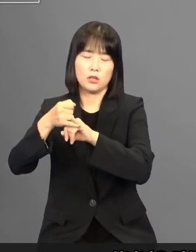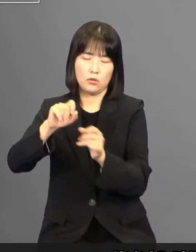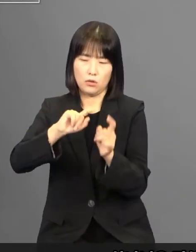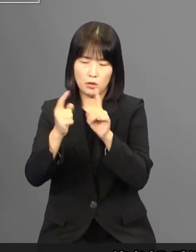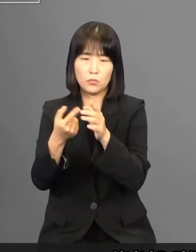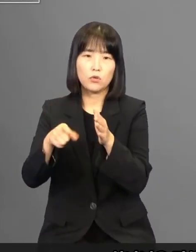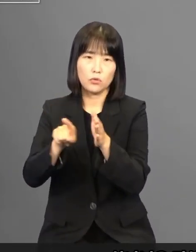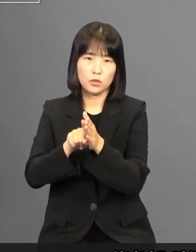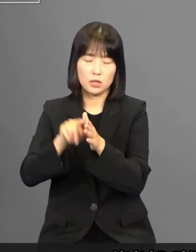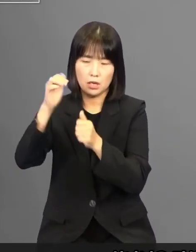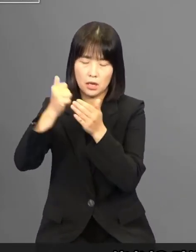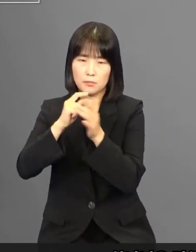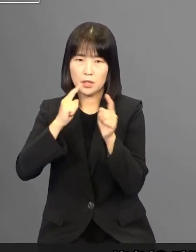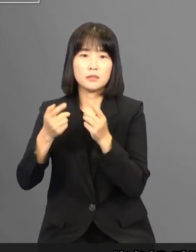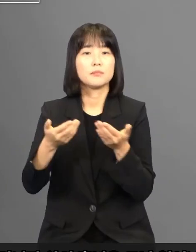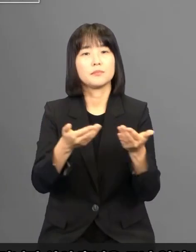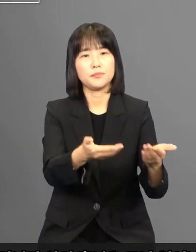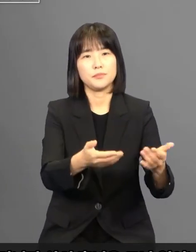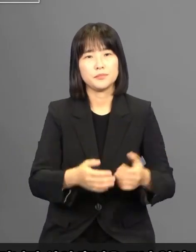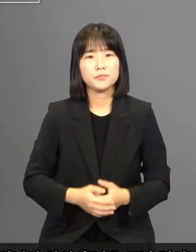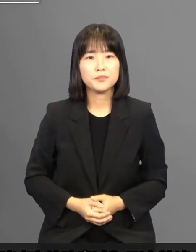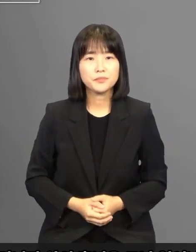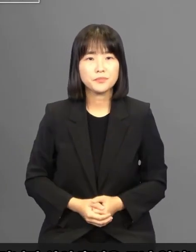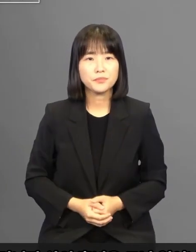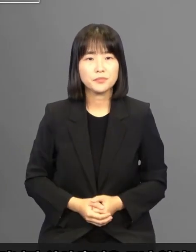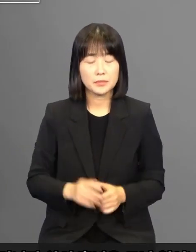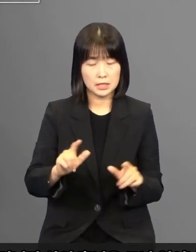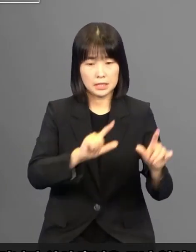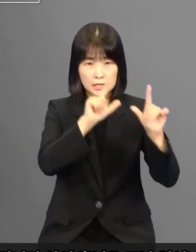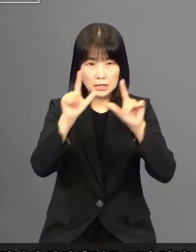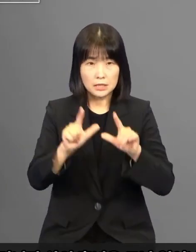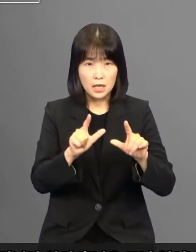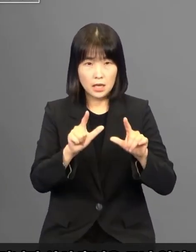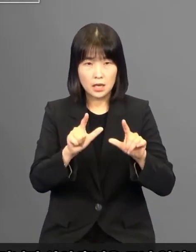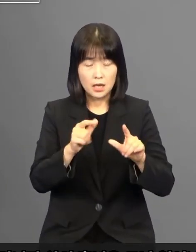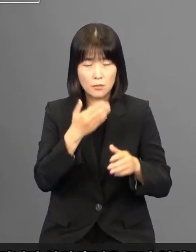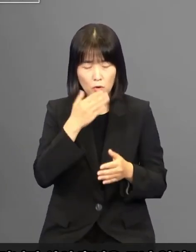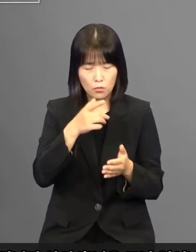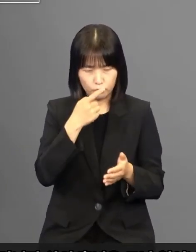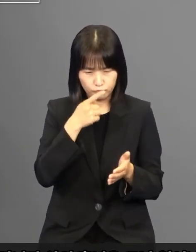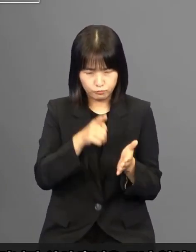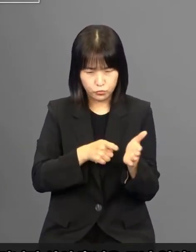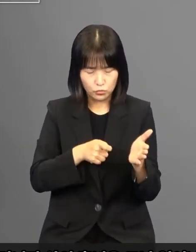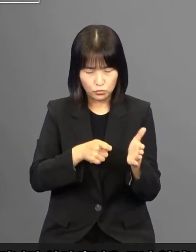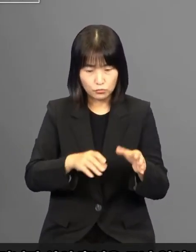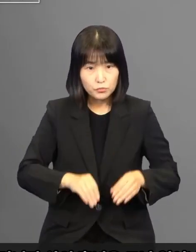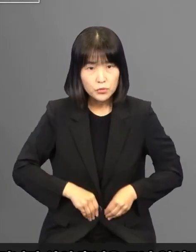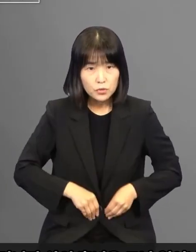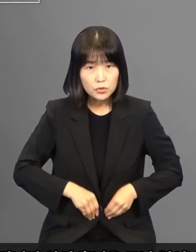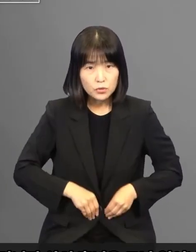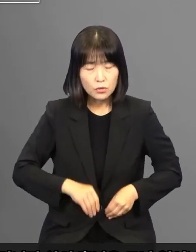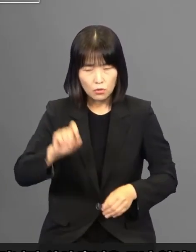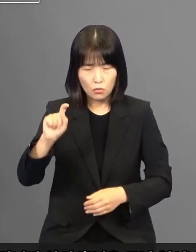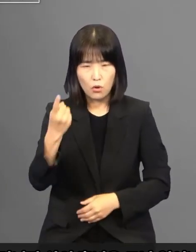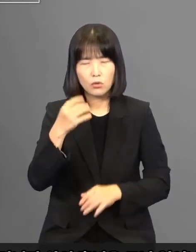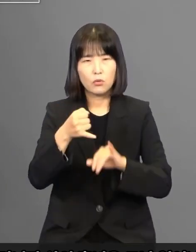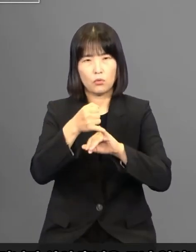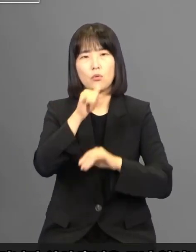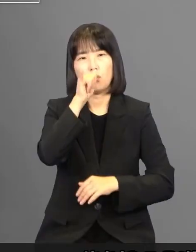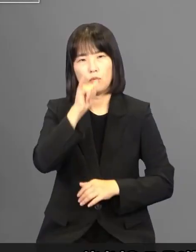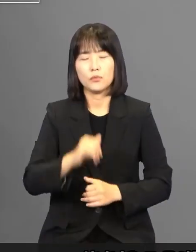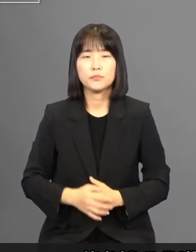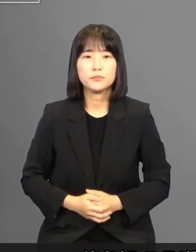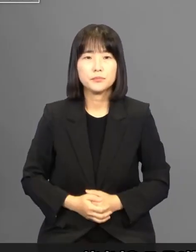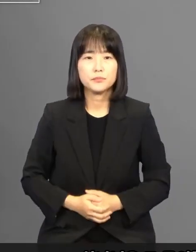말씀을 하고 계신 것입니다. 그러니까 삶의 흉년은 그냥 일어나는 것이 아니라고 하는 것을 말씀하고